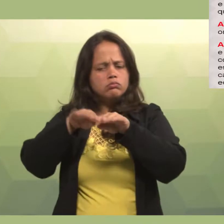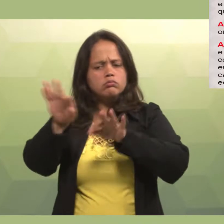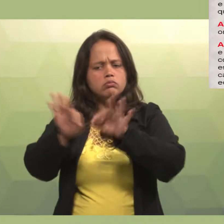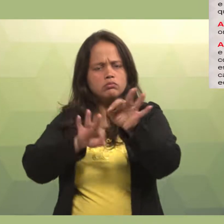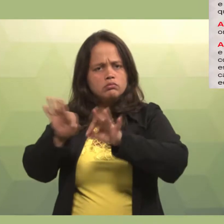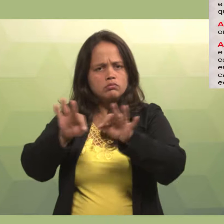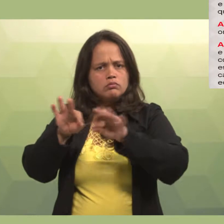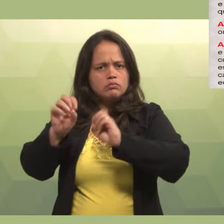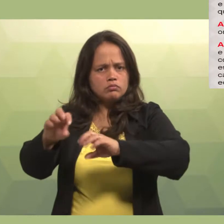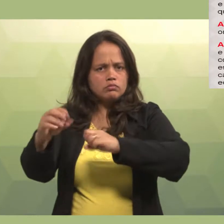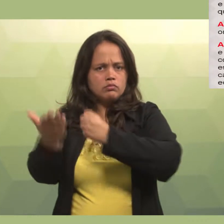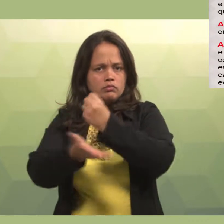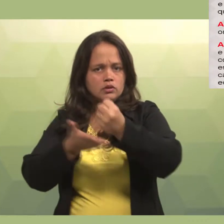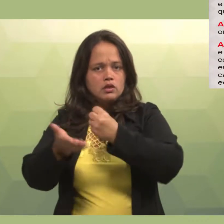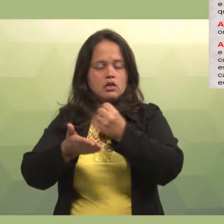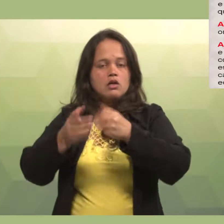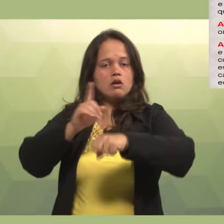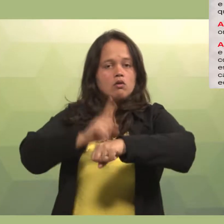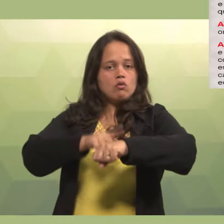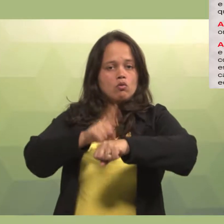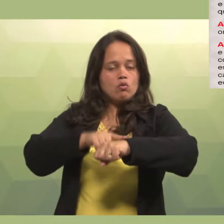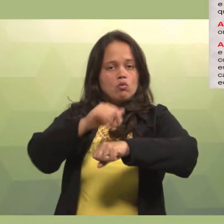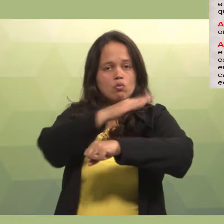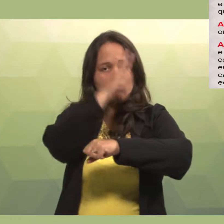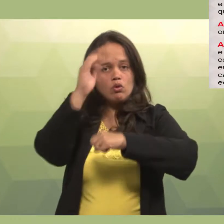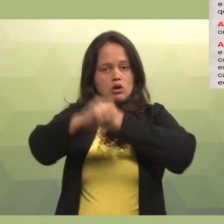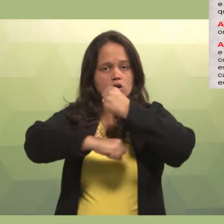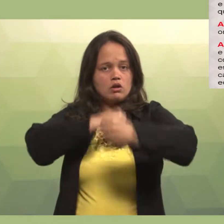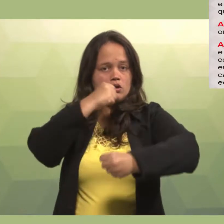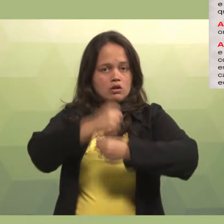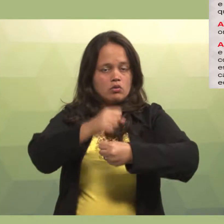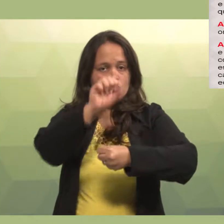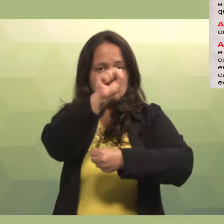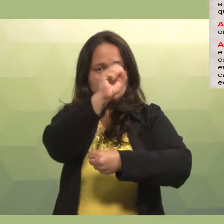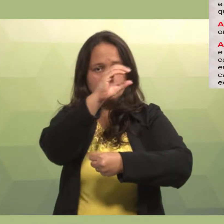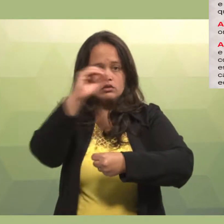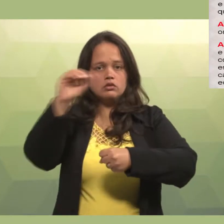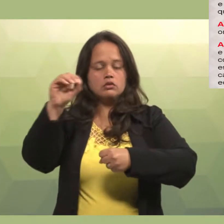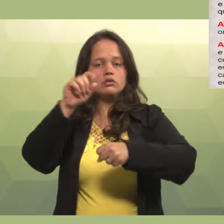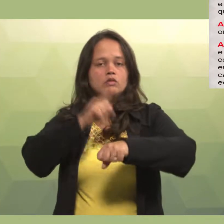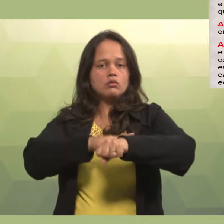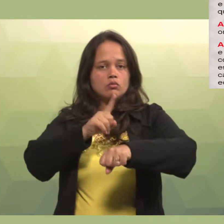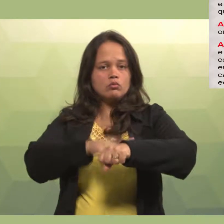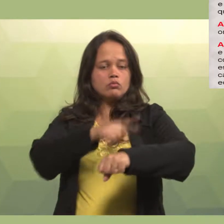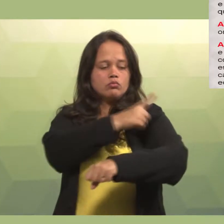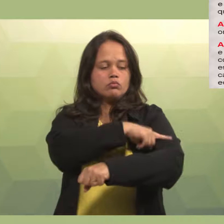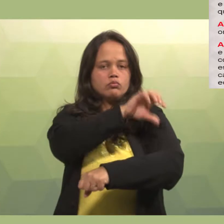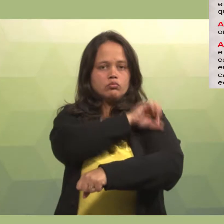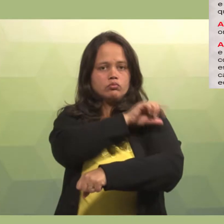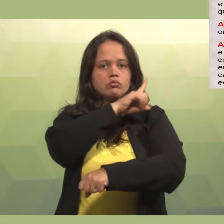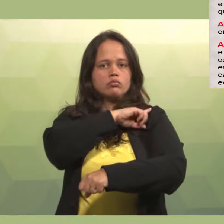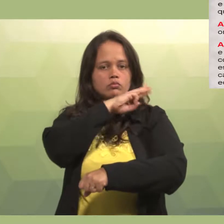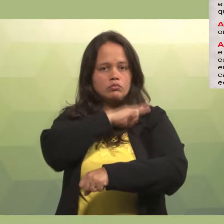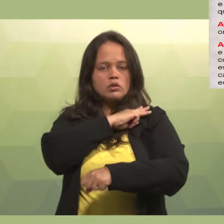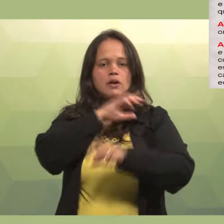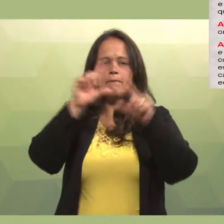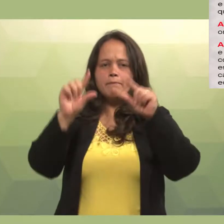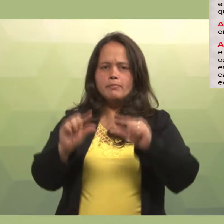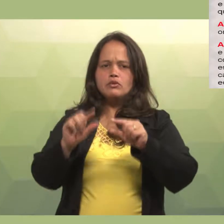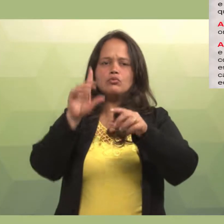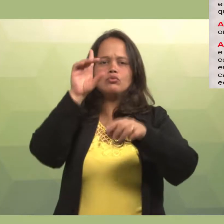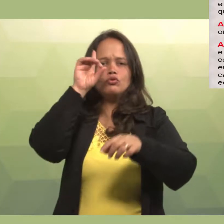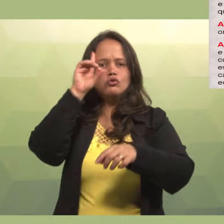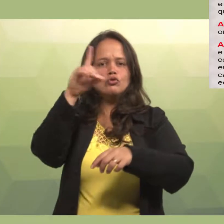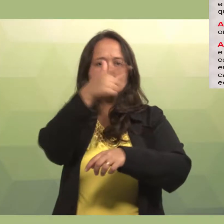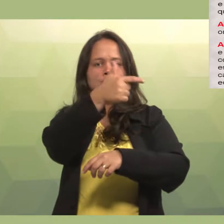horária mínima anual de 800 horas para o ensino fundamental e para o ensino médio, mínimo de 200 dias letivos, regras